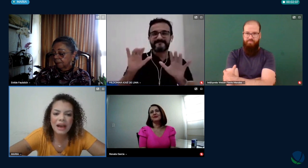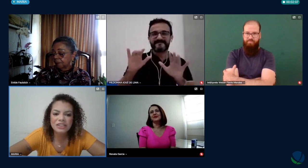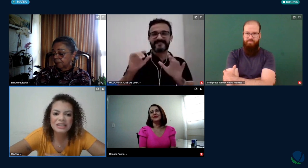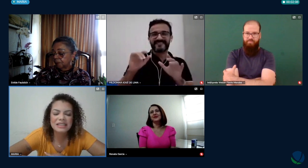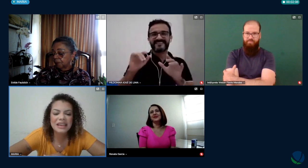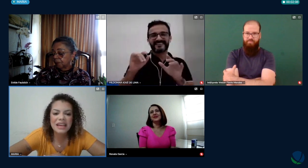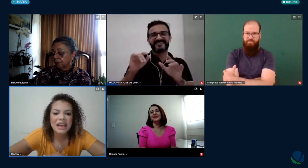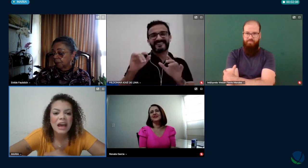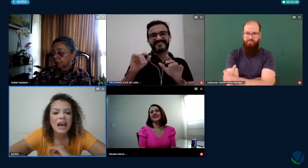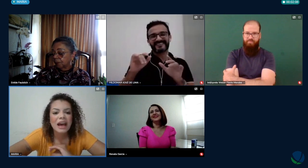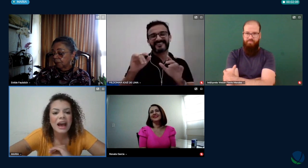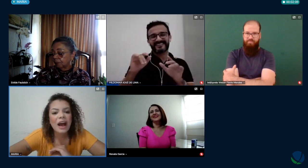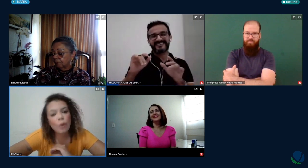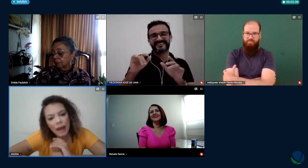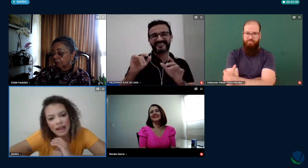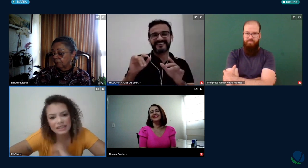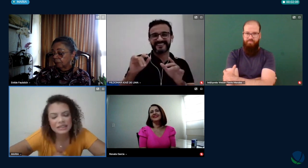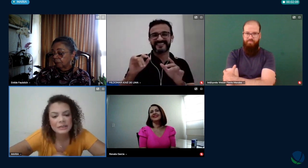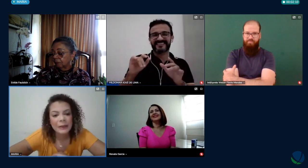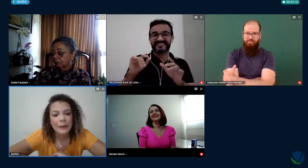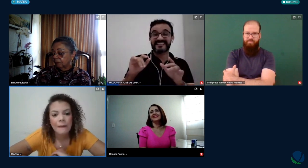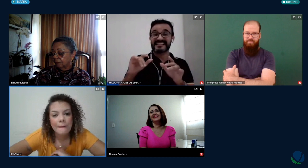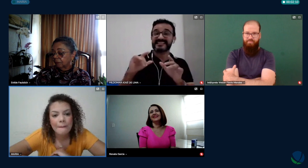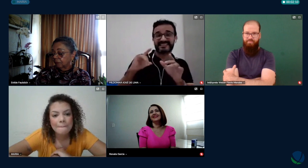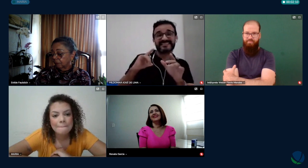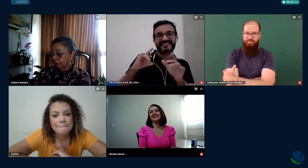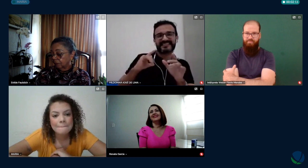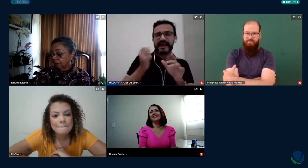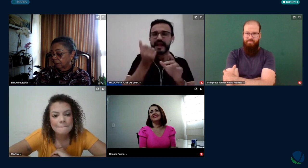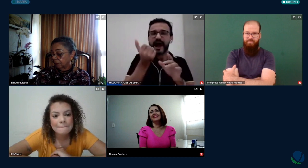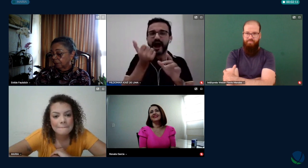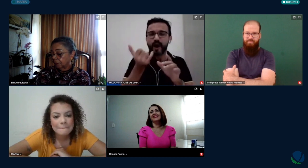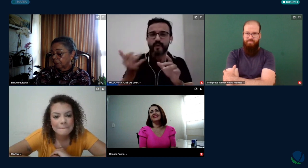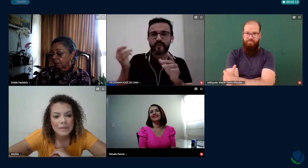nenhuma parte a ser arrumada.